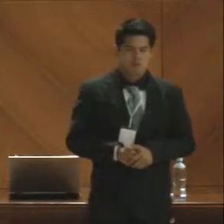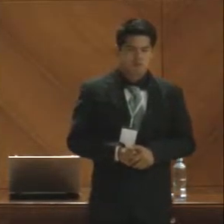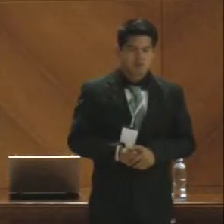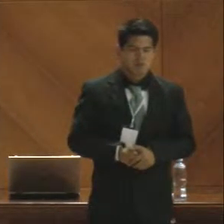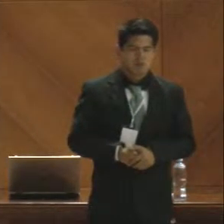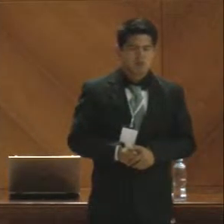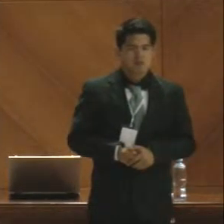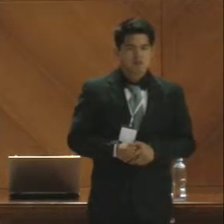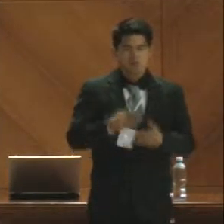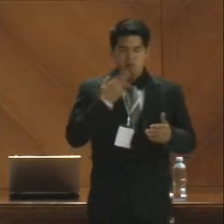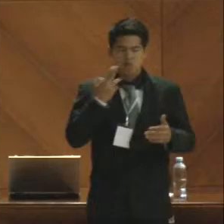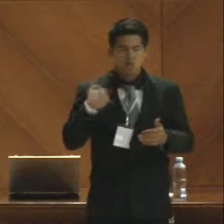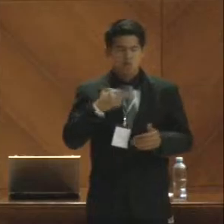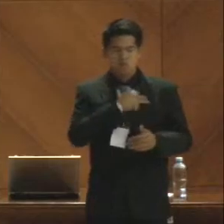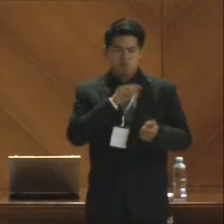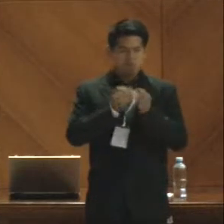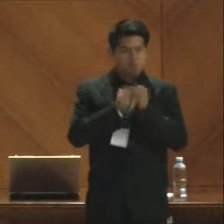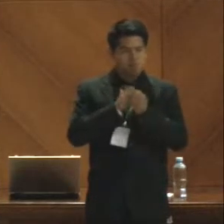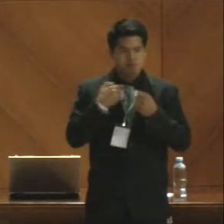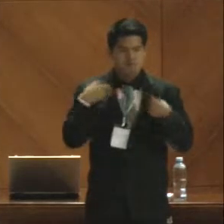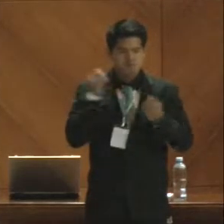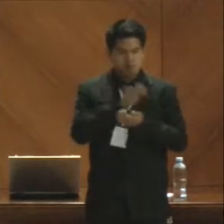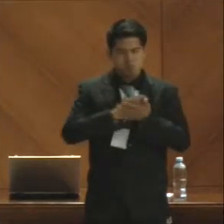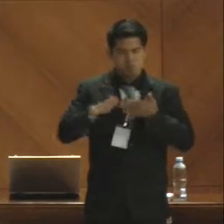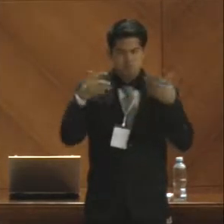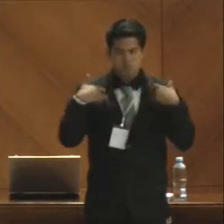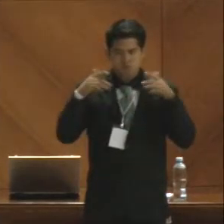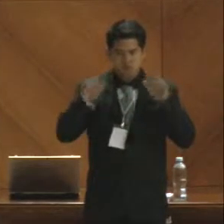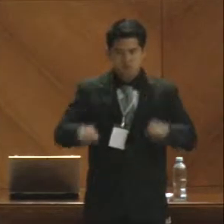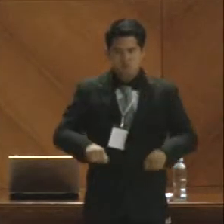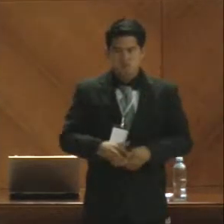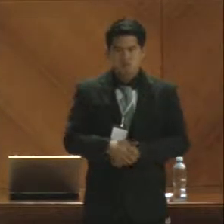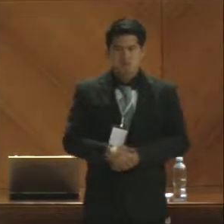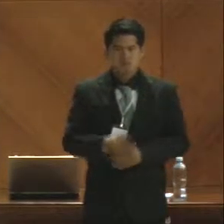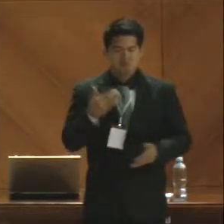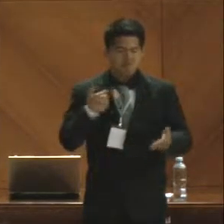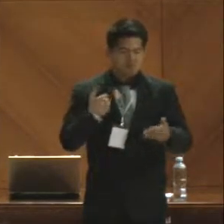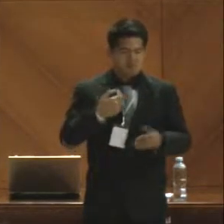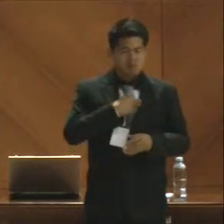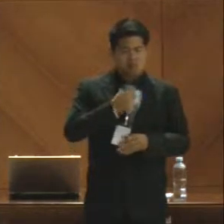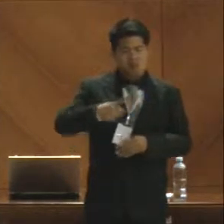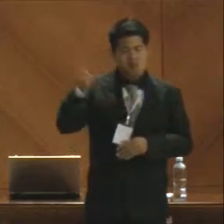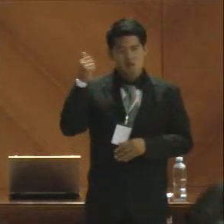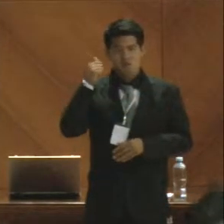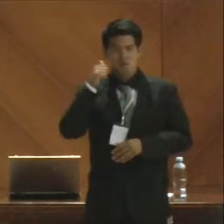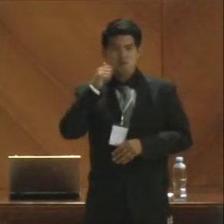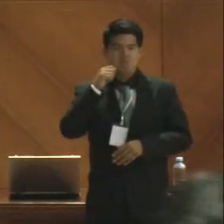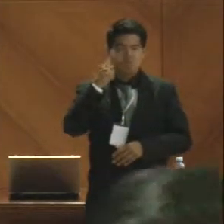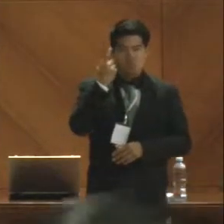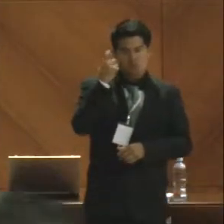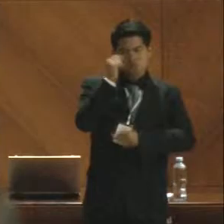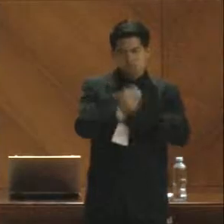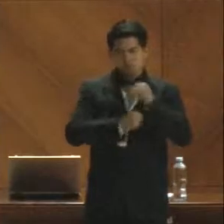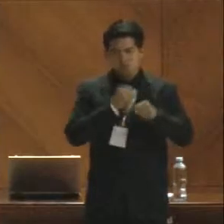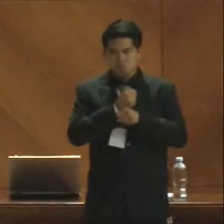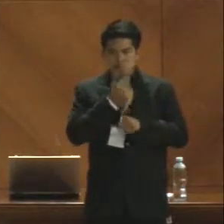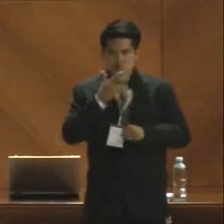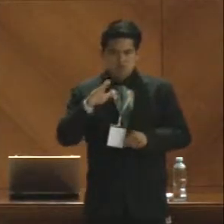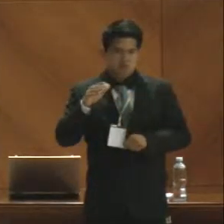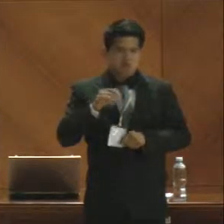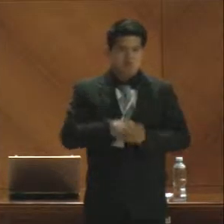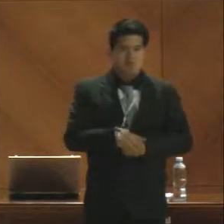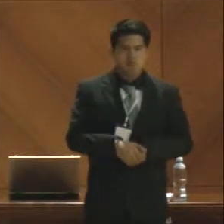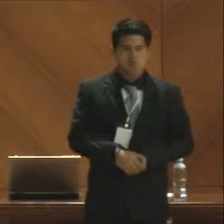¿no? Y hay un tema que yo ya me olvido. Yo hace 10 años dejé de usar Windows, hace 11 cuando me gradué de la universidad,